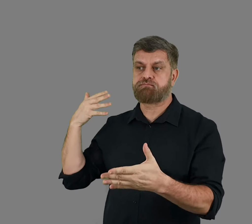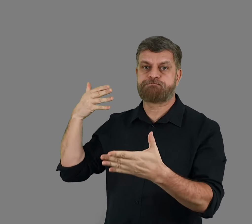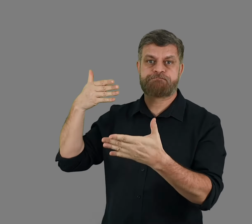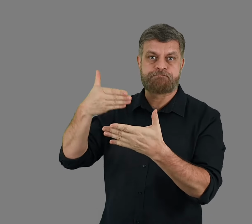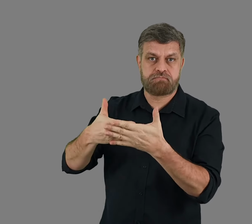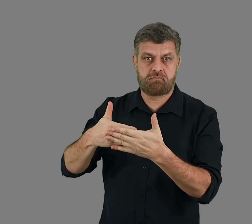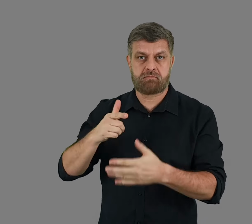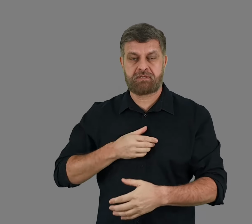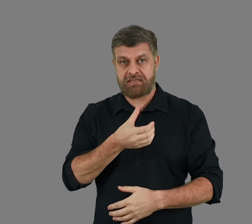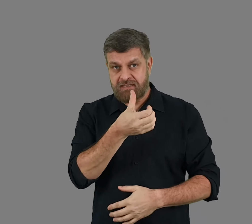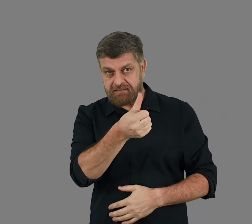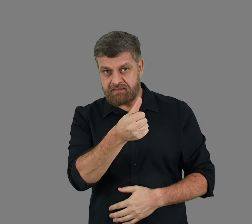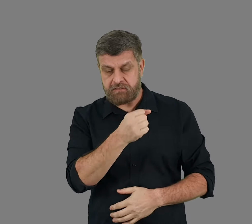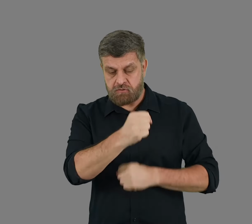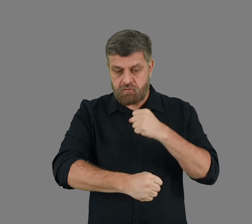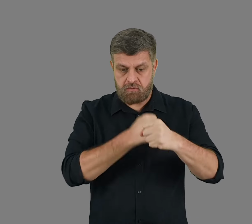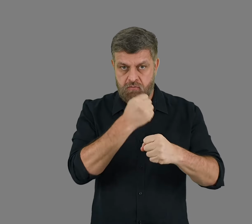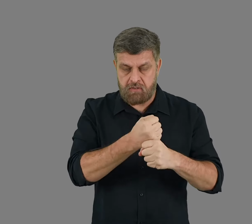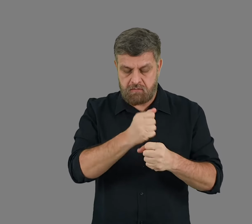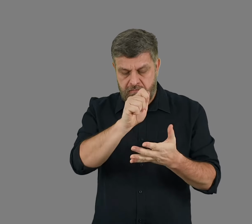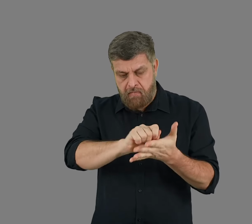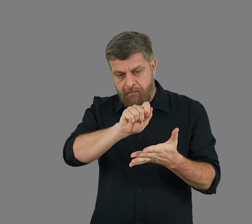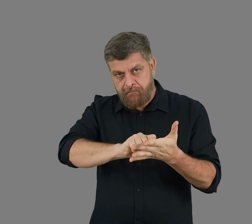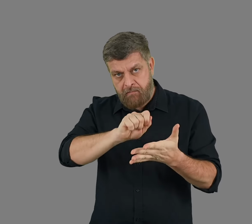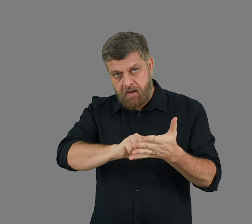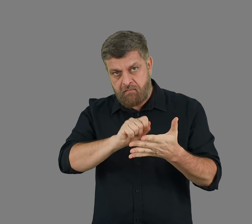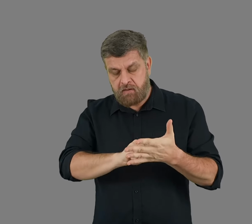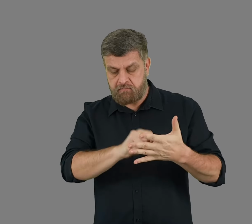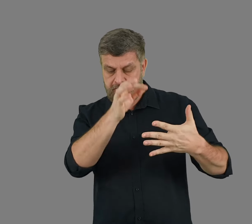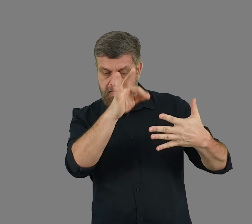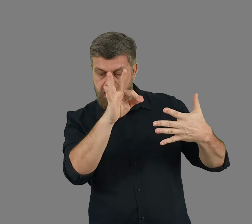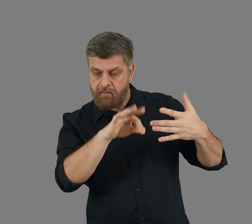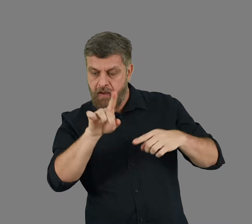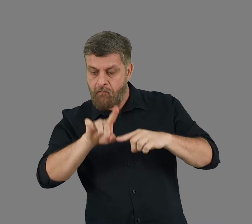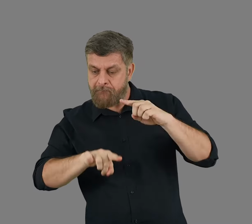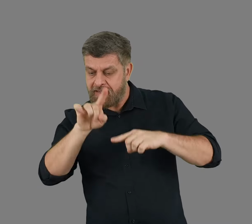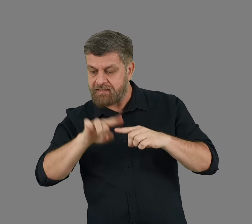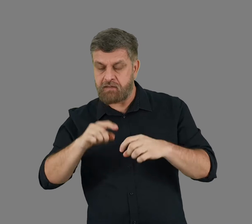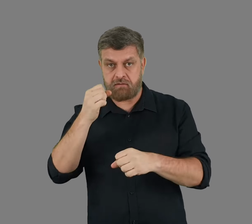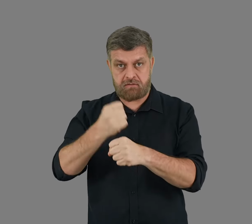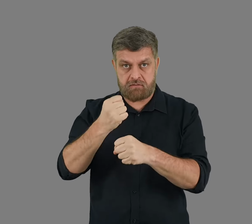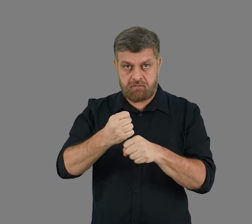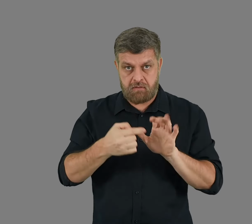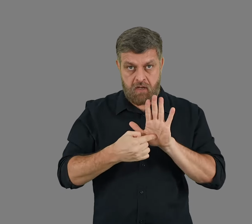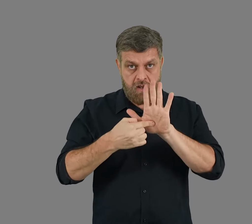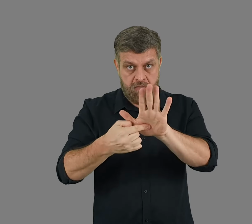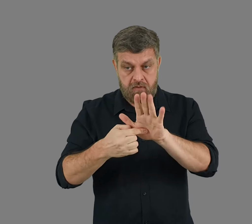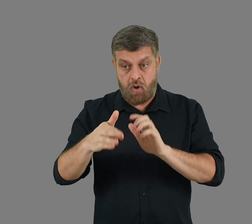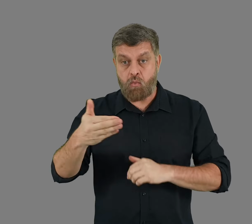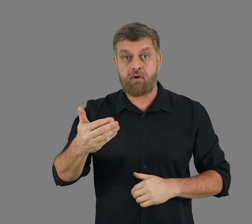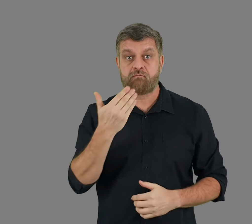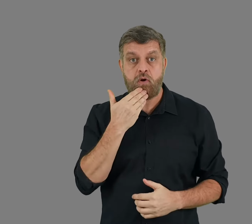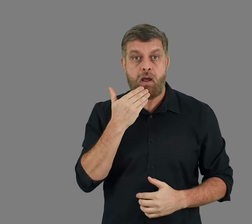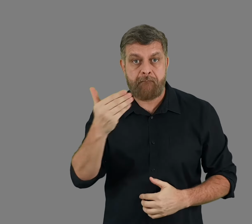Elaborar anualmente a relação dos bens da SUCAMP, apresentando-a quando solicitado à Assembleia